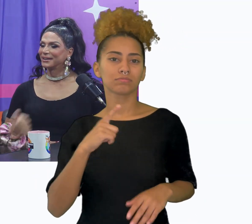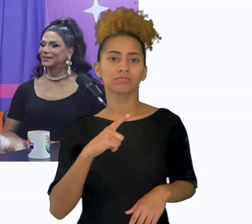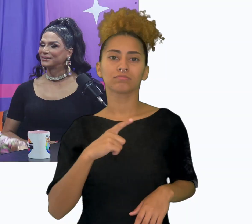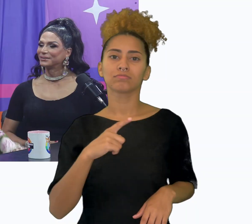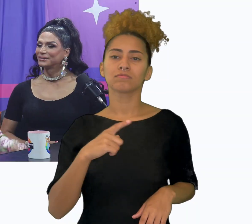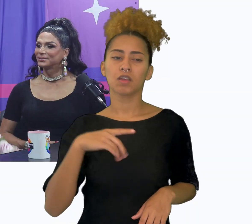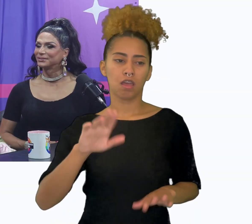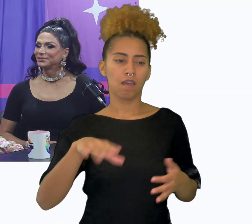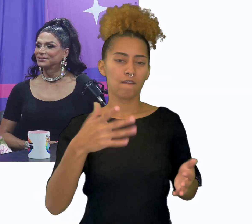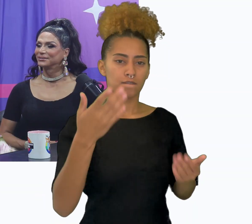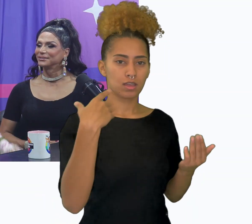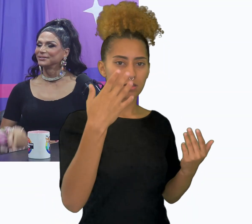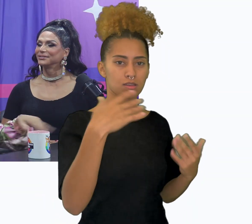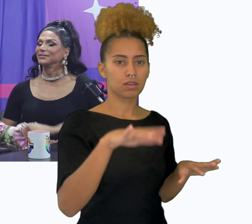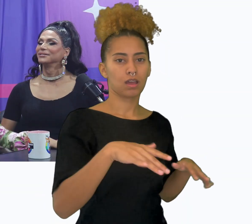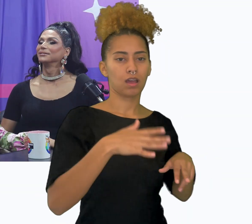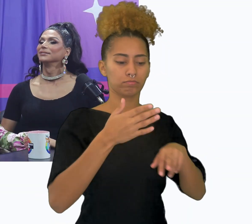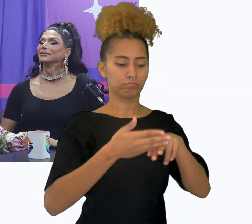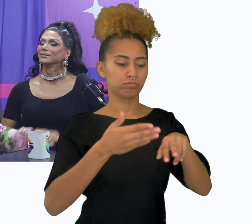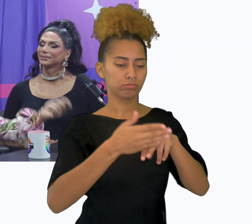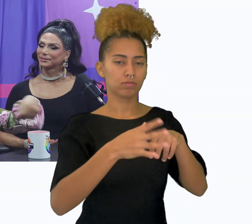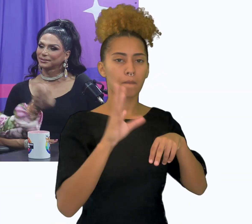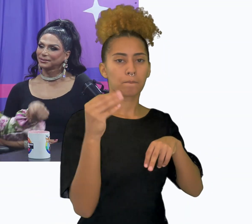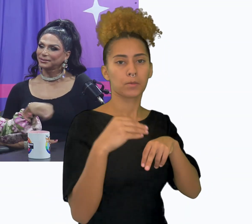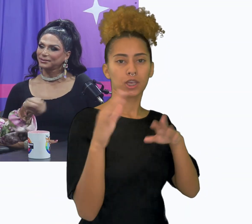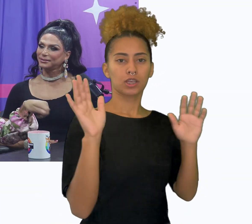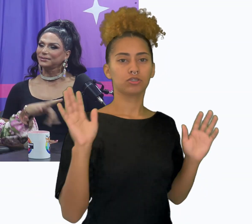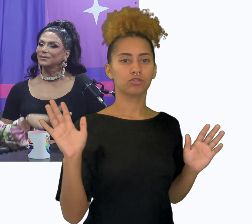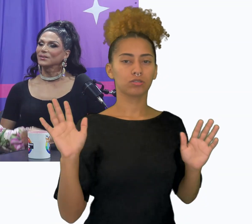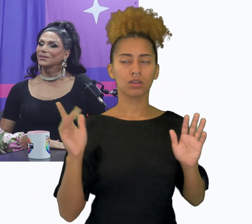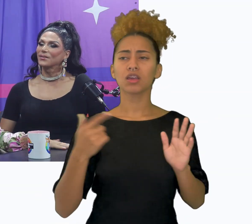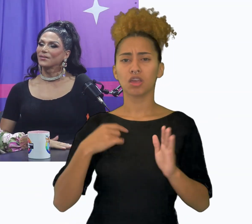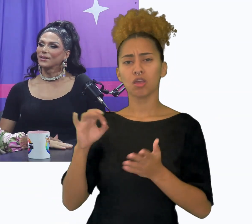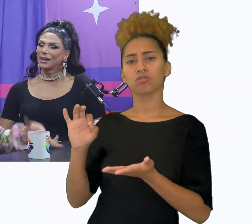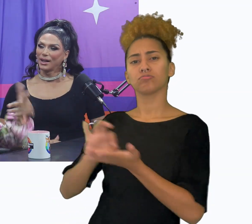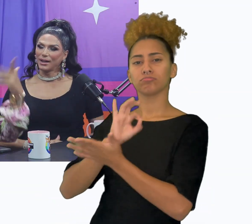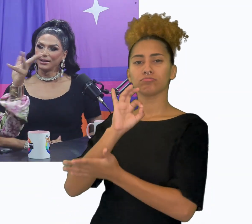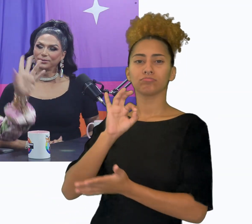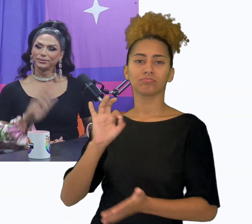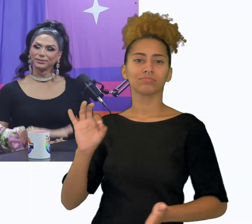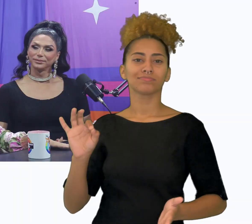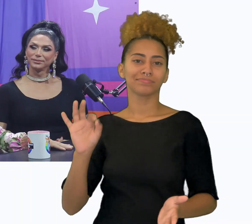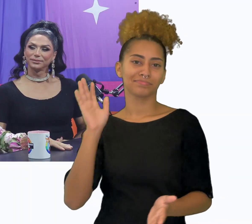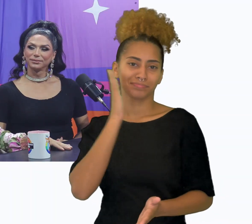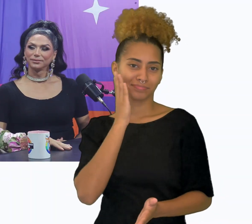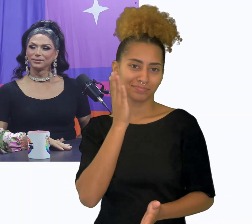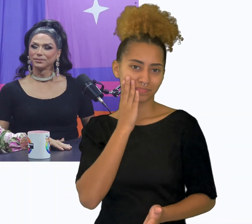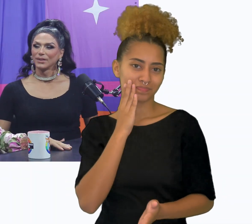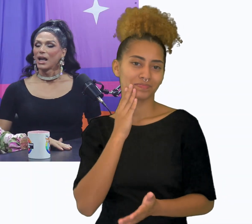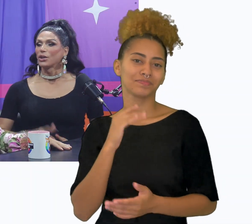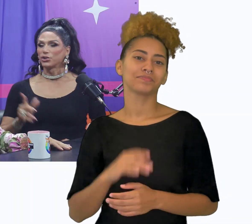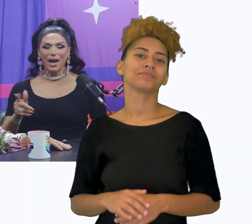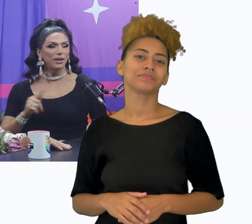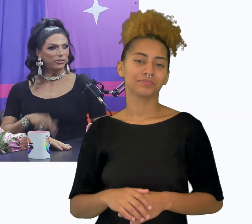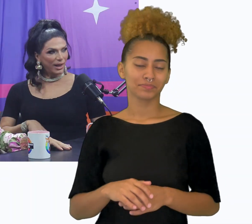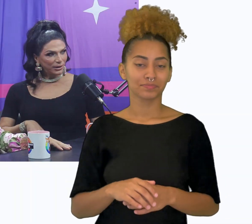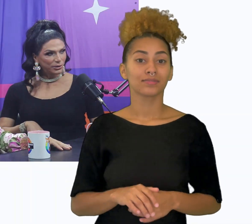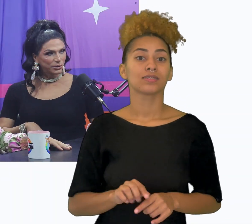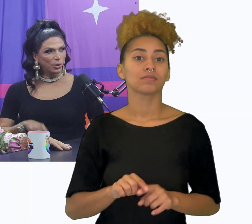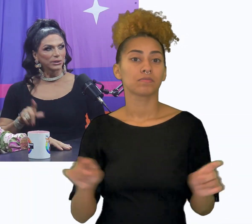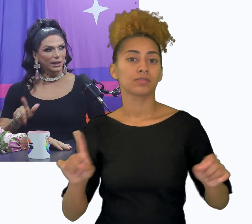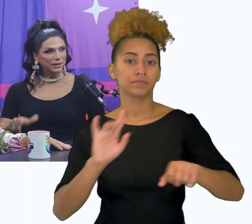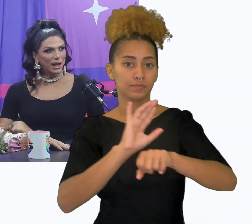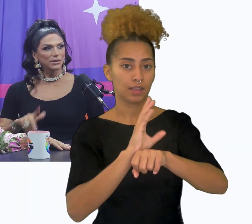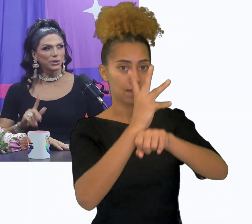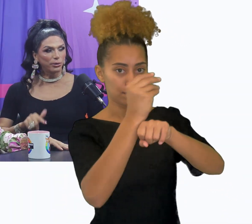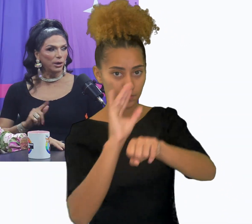Ele gato aqui, beija aqui na bermuda. E assinava tudo. Separar de divórcio no outro dia. Já